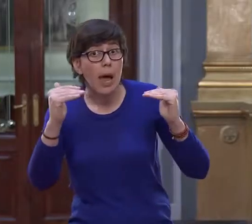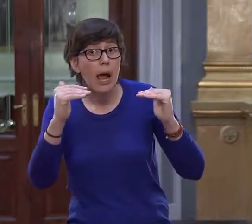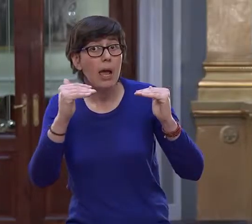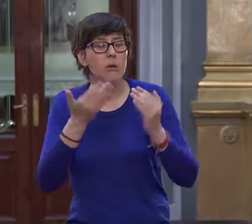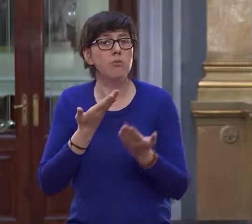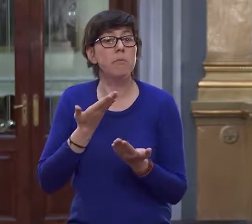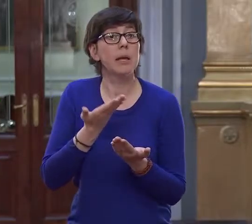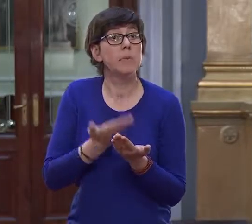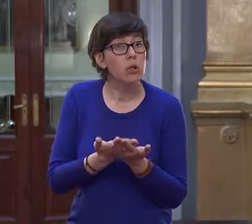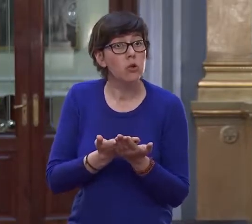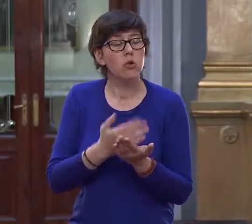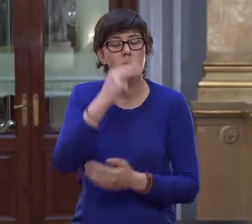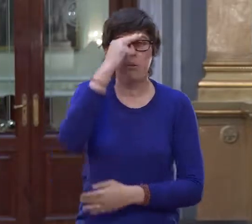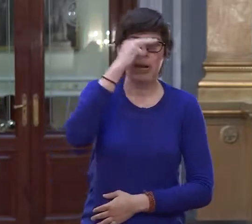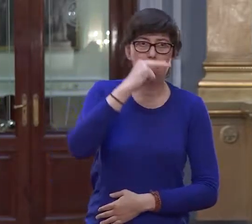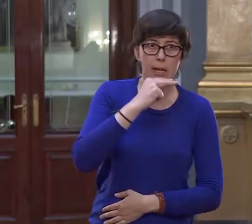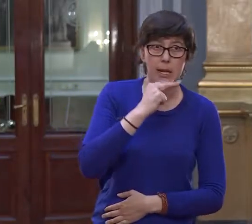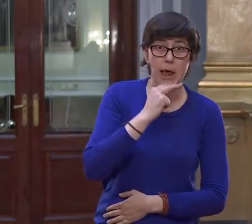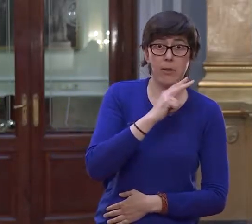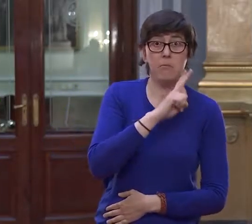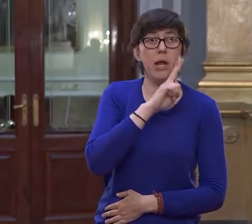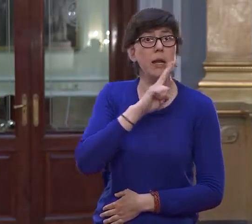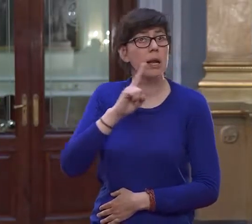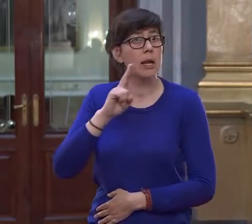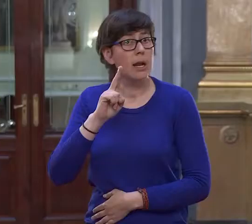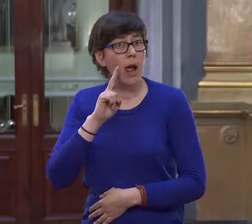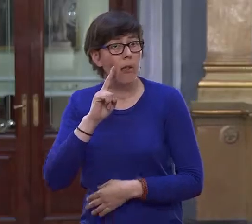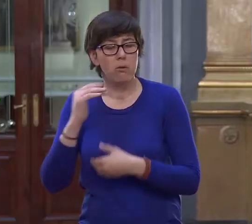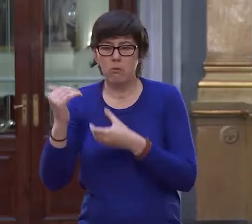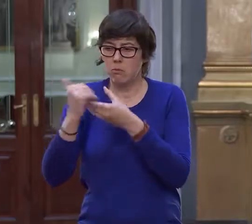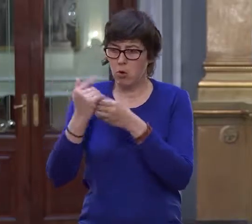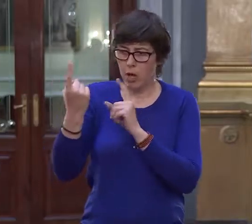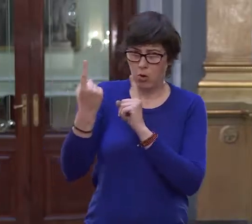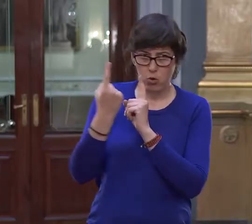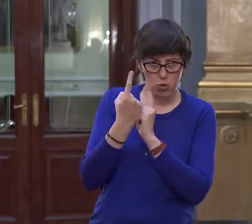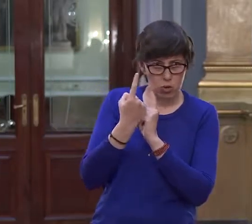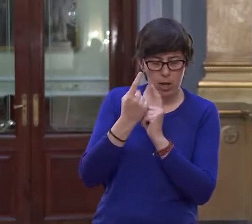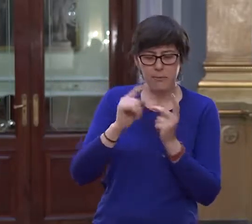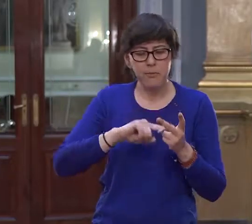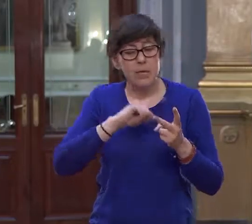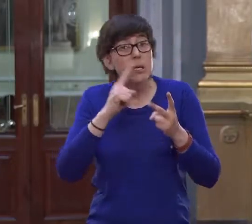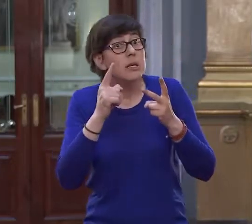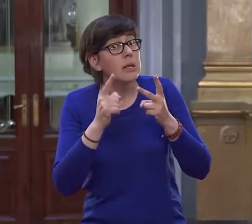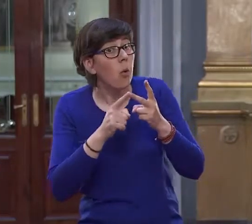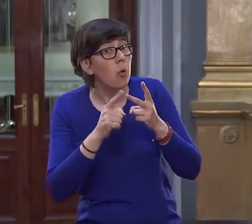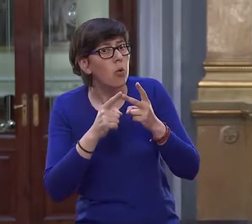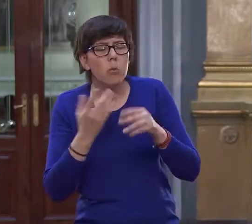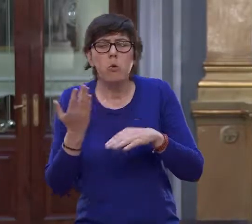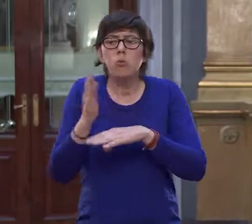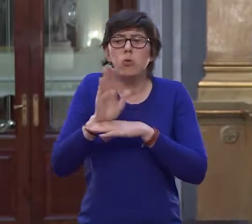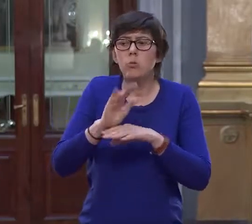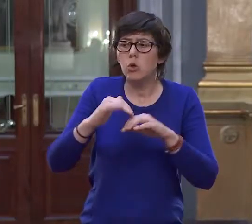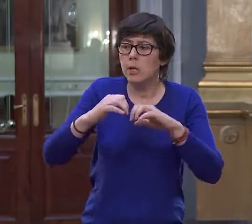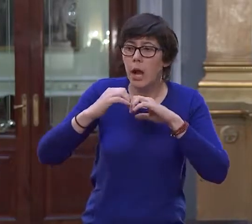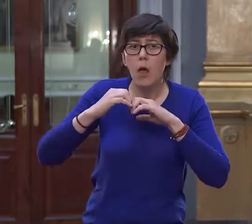de los Diputados, el PP expresó un veto sobre la ley de los permisos igualitarios de paternidad y